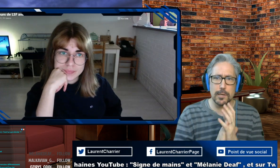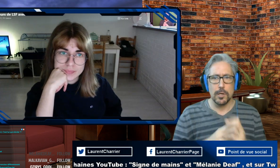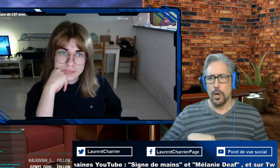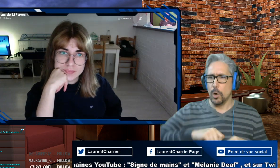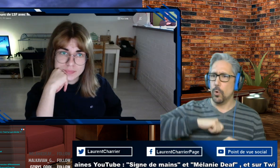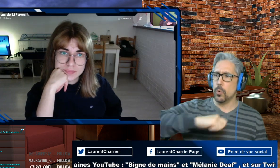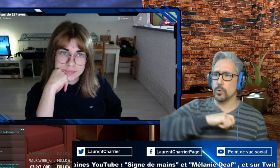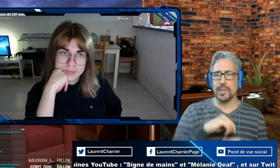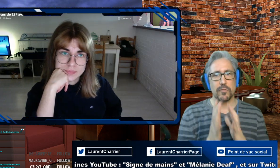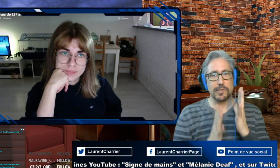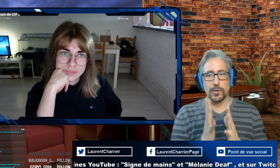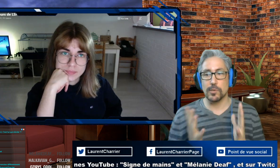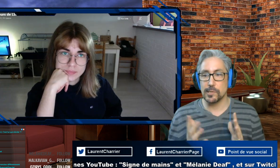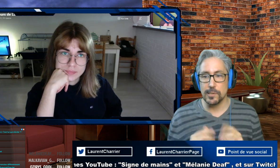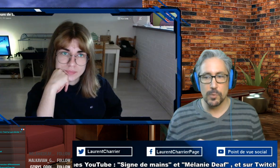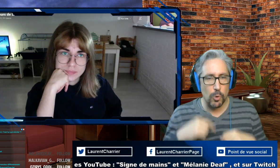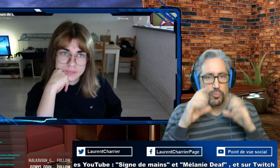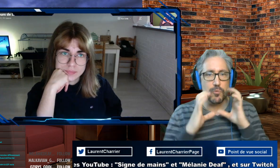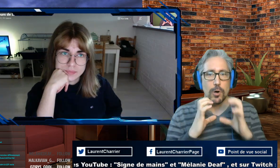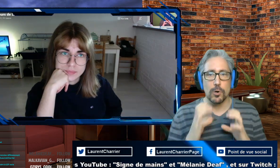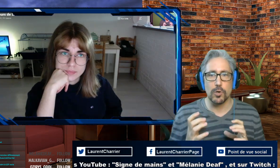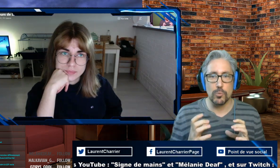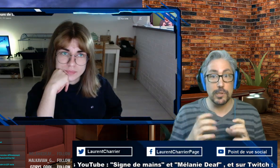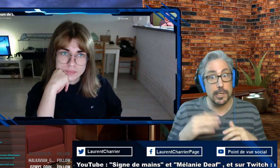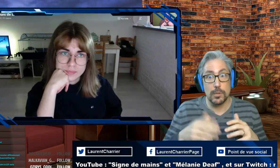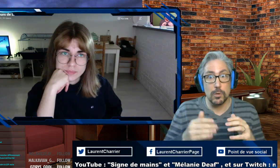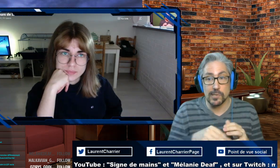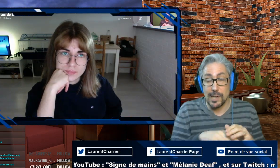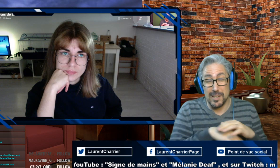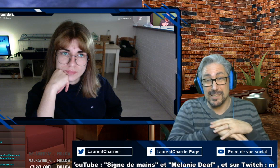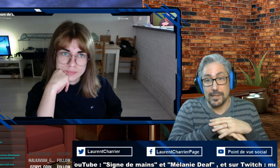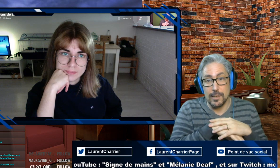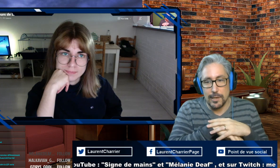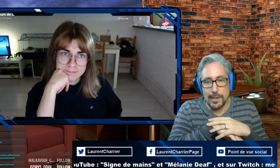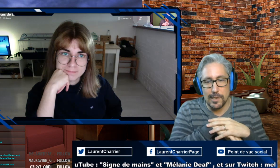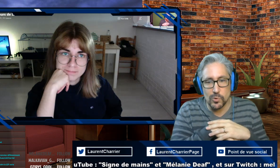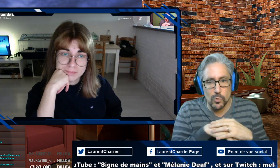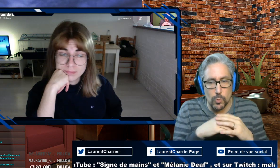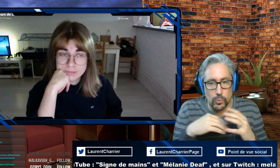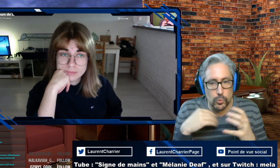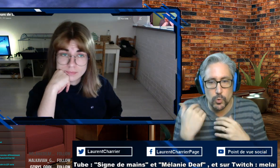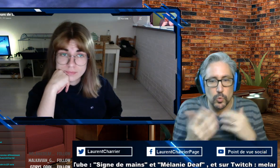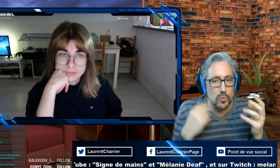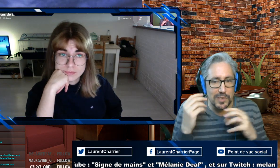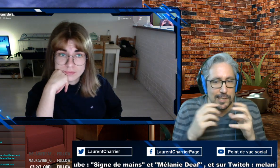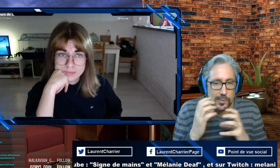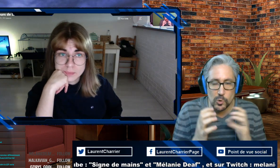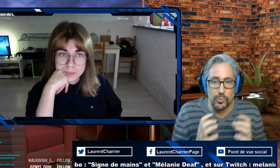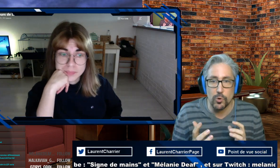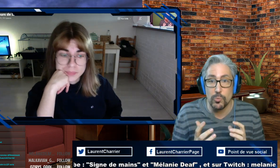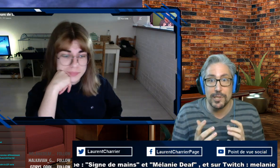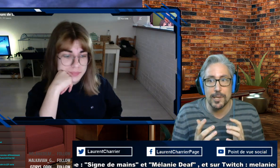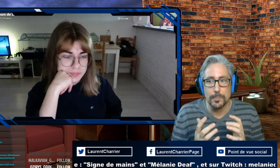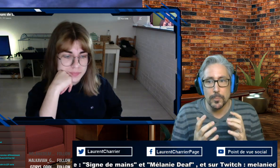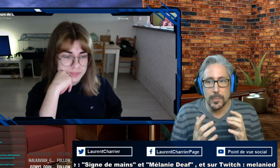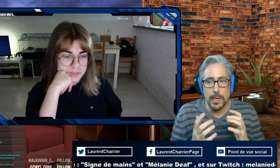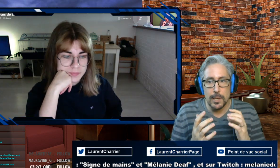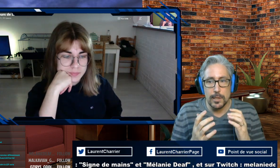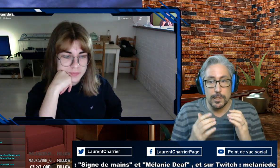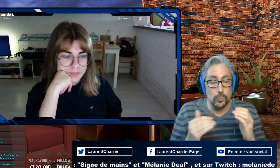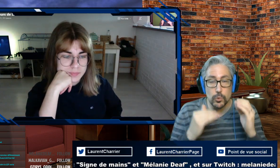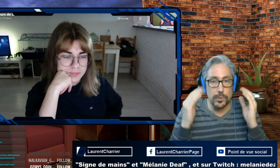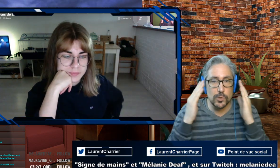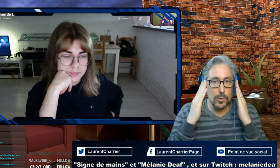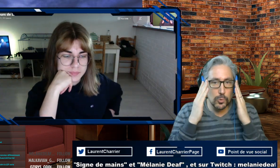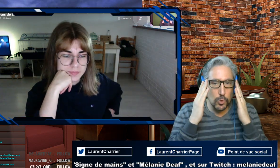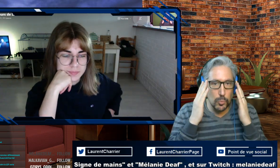« Allez, on invente un code signé pour pouvoir communiquer. » Non, non, ça. Les sourds ont toujours trouvé des astuces pour communiquer.